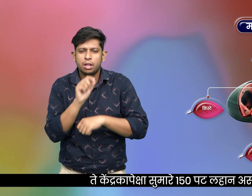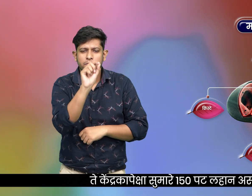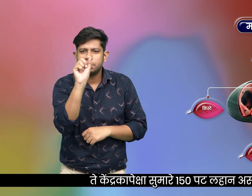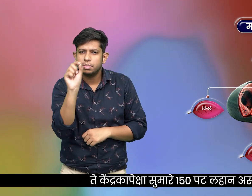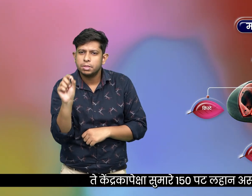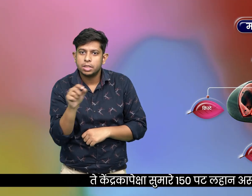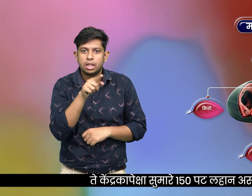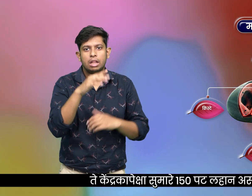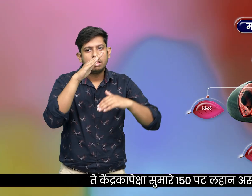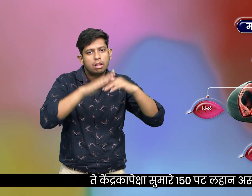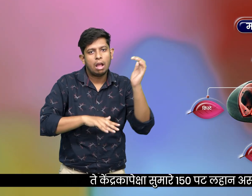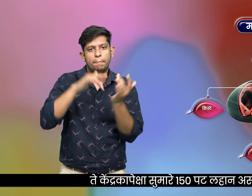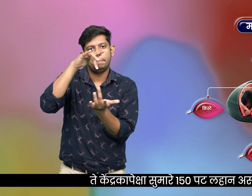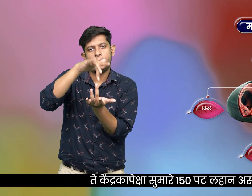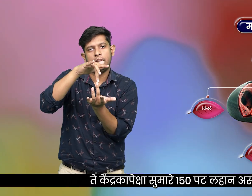पट लहान असते.